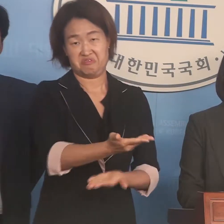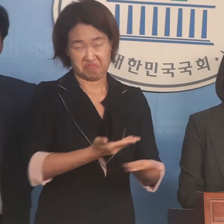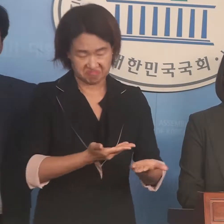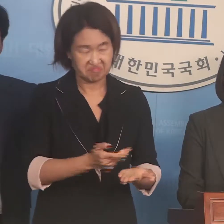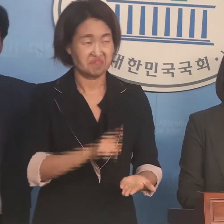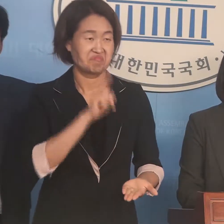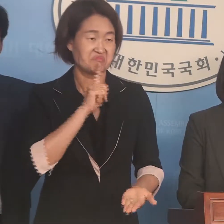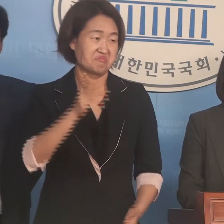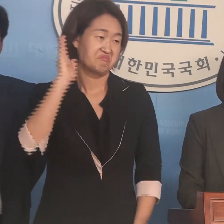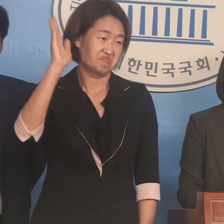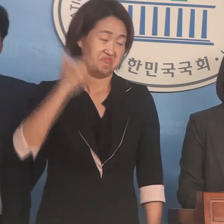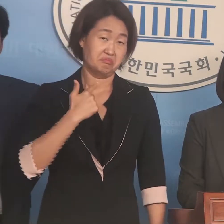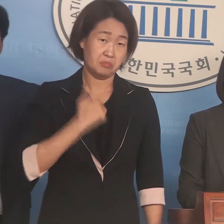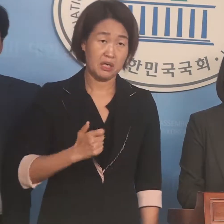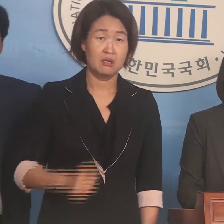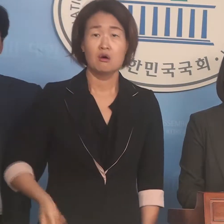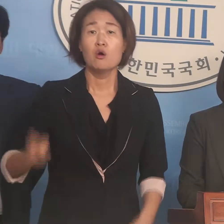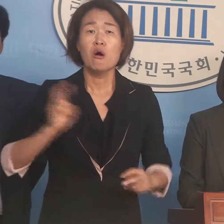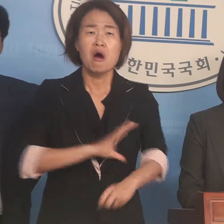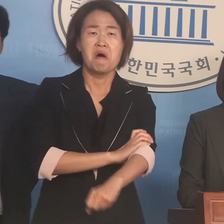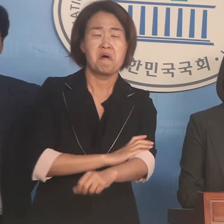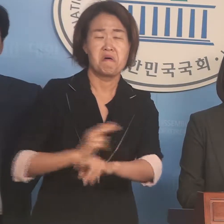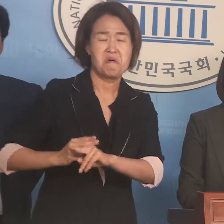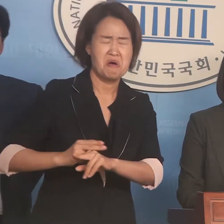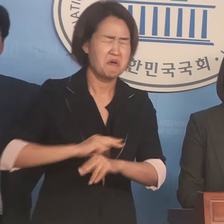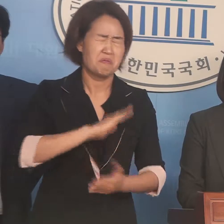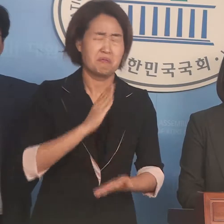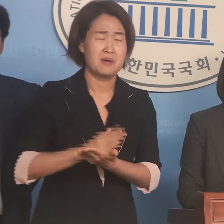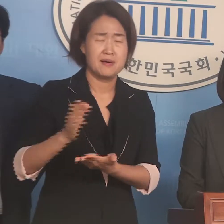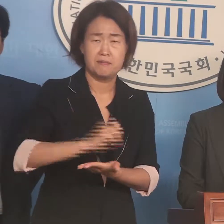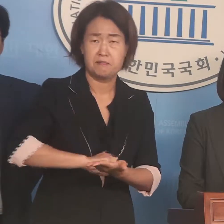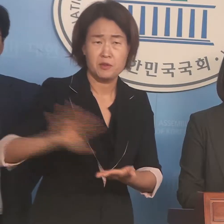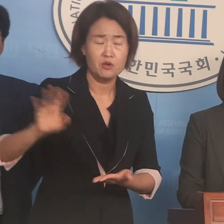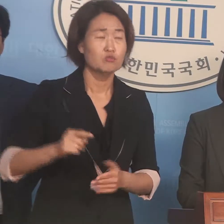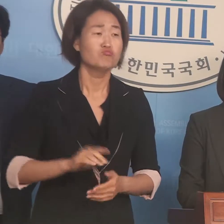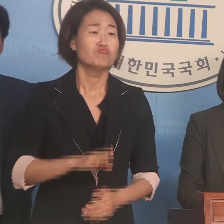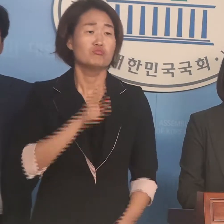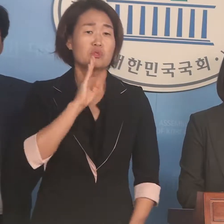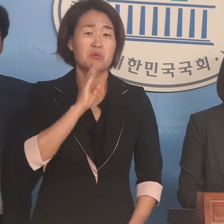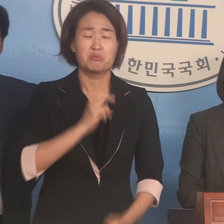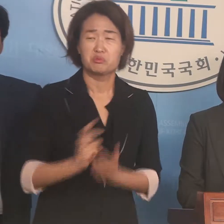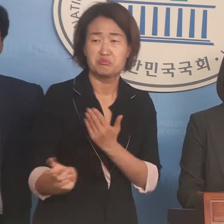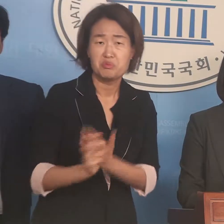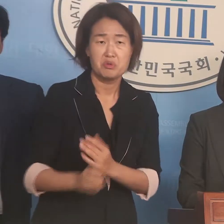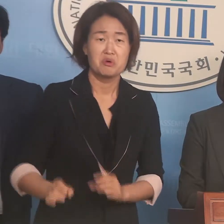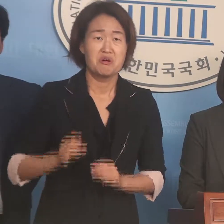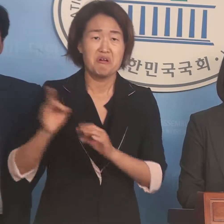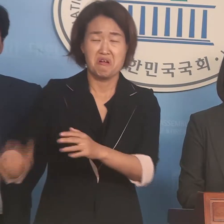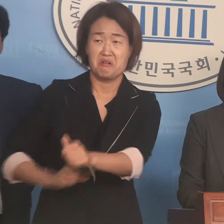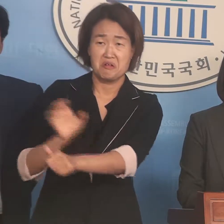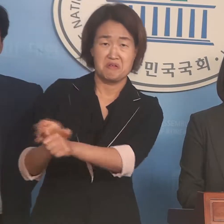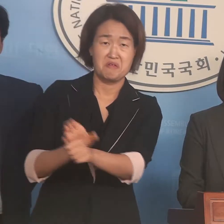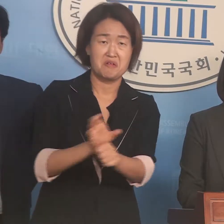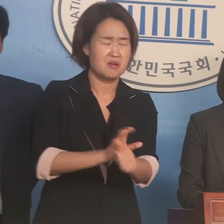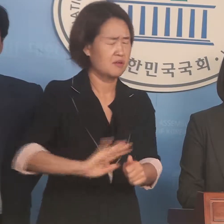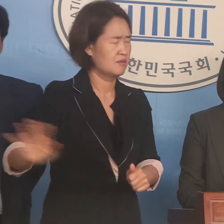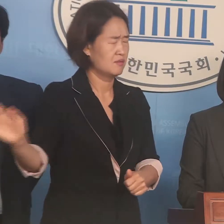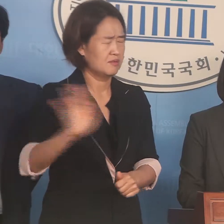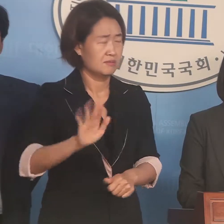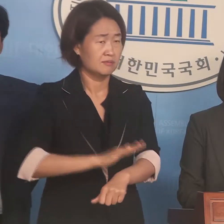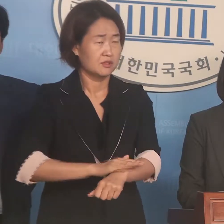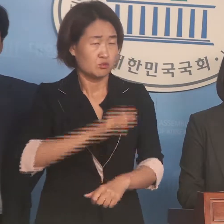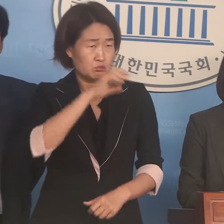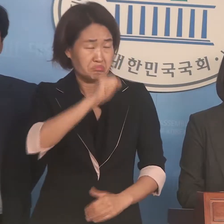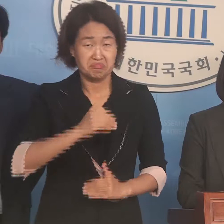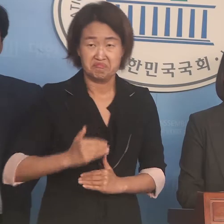강조했습니다. 갑질 경제구조 타파에 불공정 하도급 재발 방지를 위한 공정거래 질서를 만들겠다는